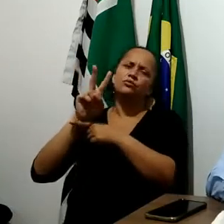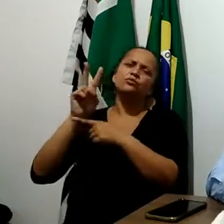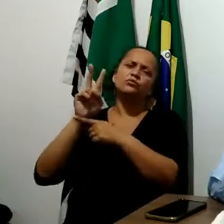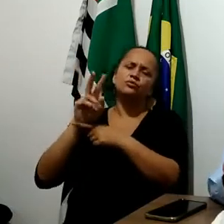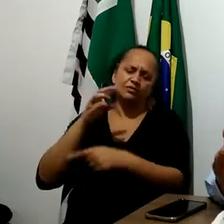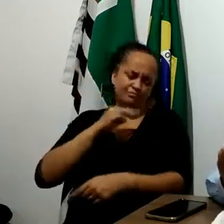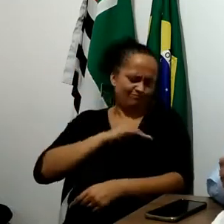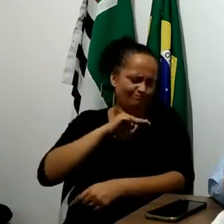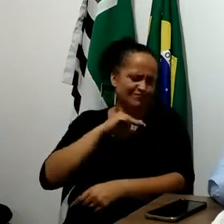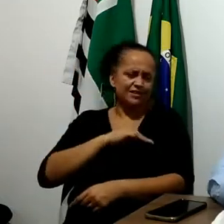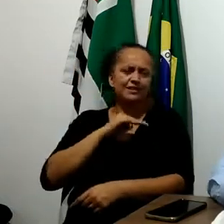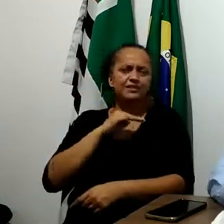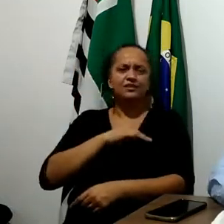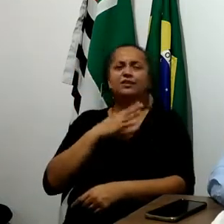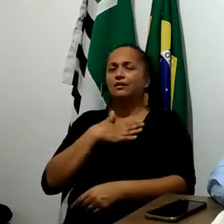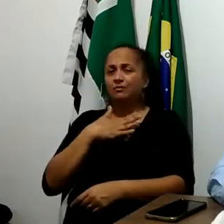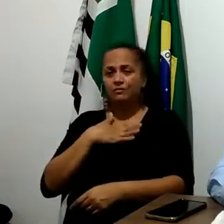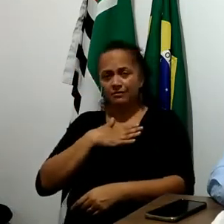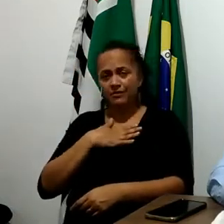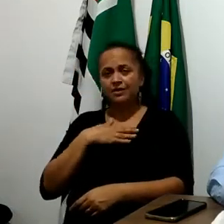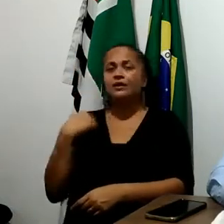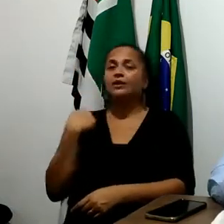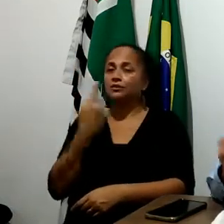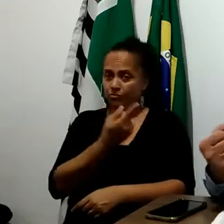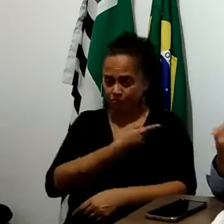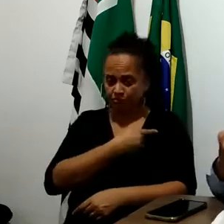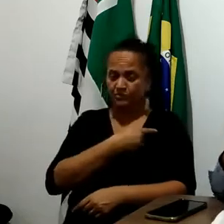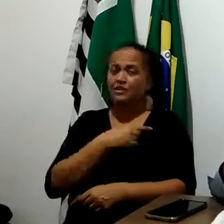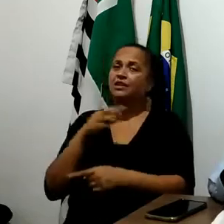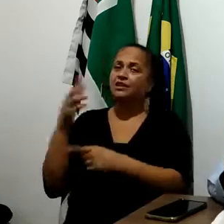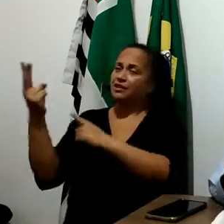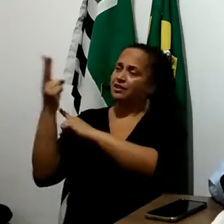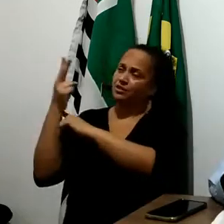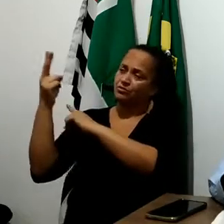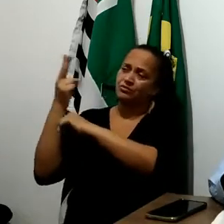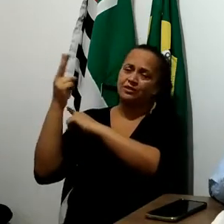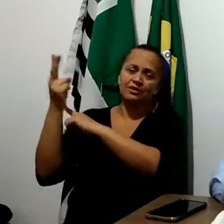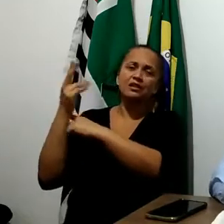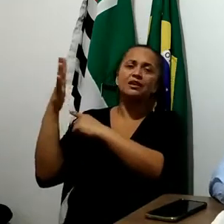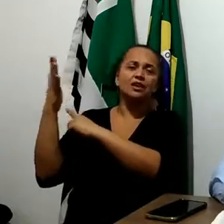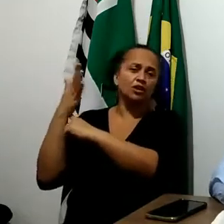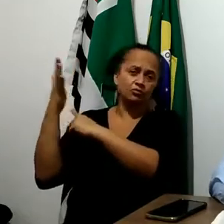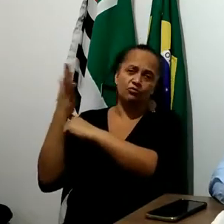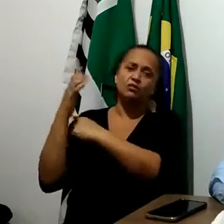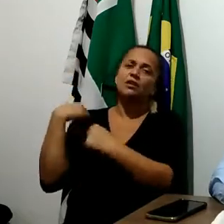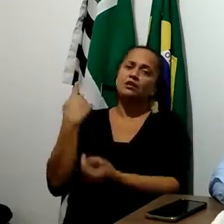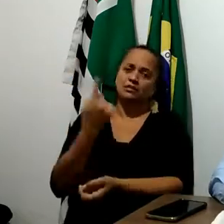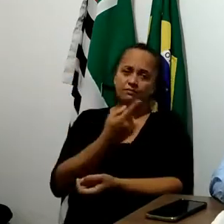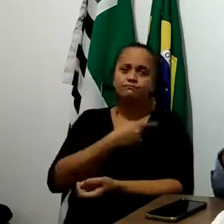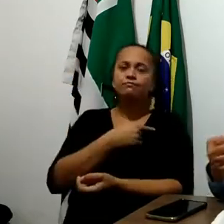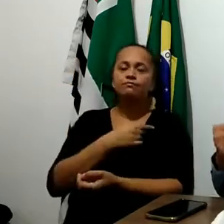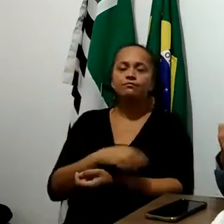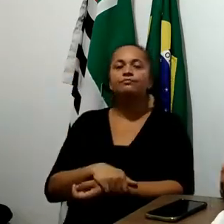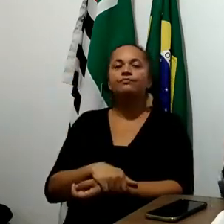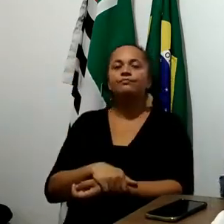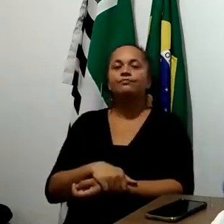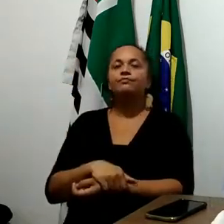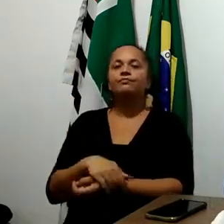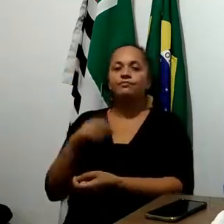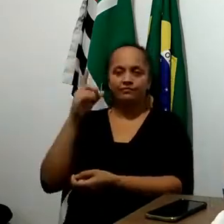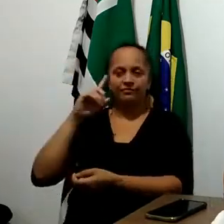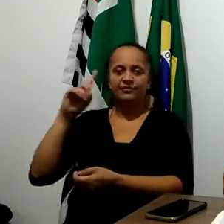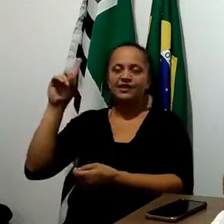tem nos ajudado a vencer esse dia mau. Tem nos assegurado, como diz o Salmos 91. Ele tem cuidado